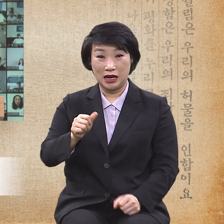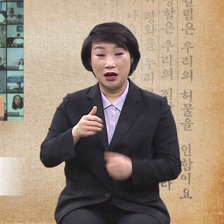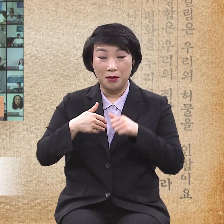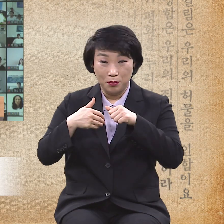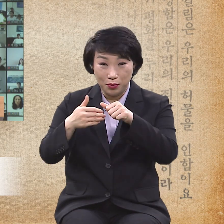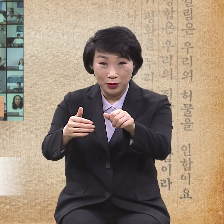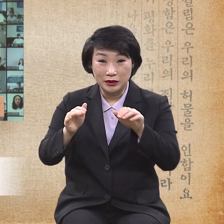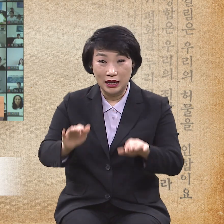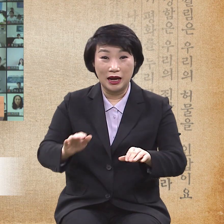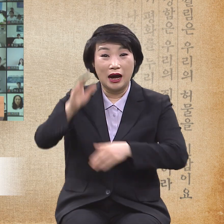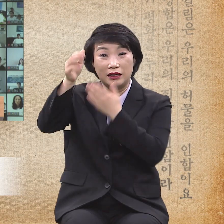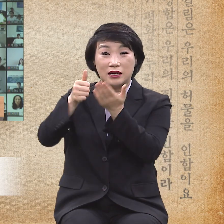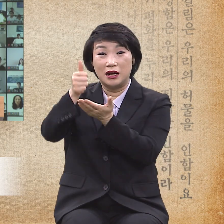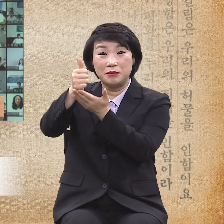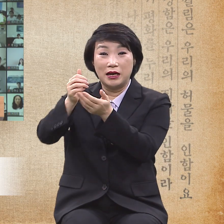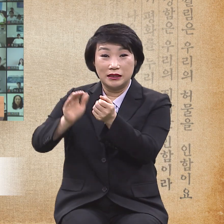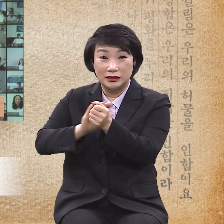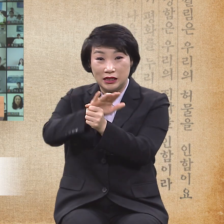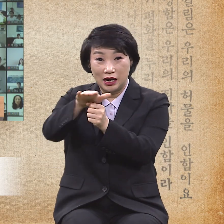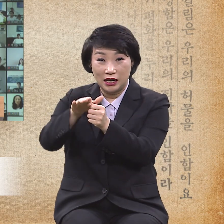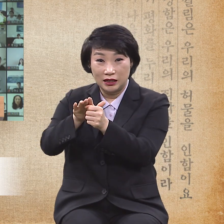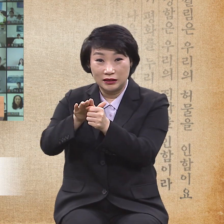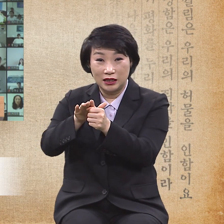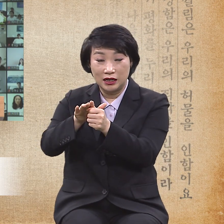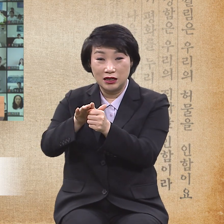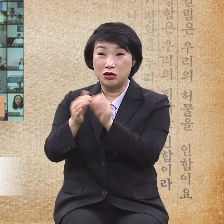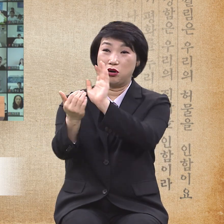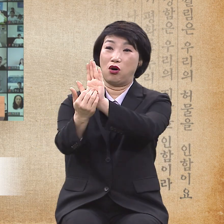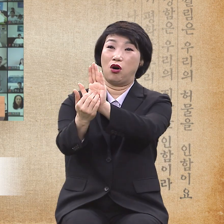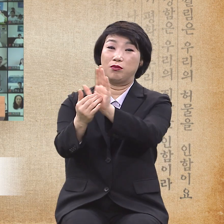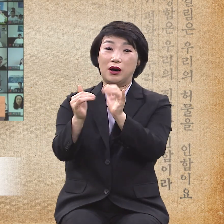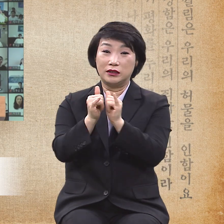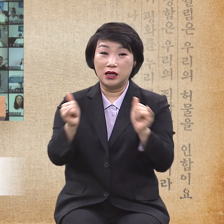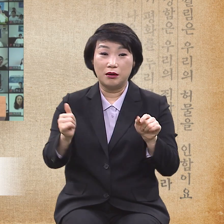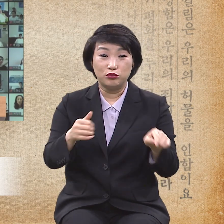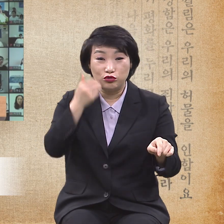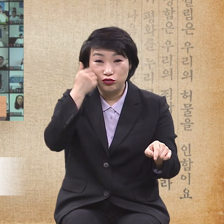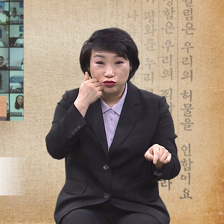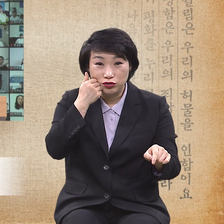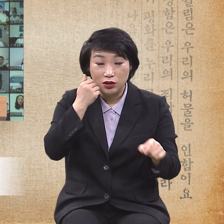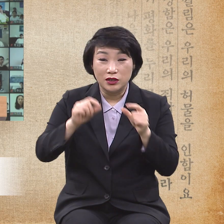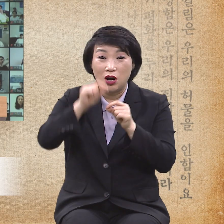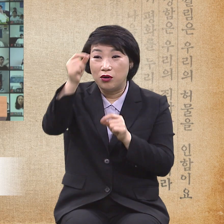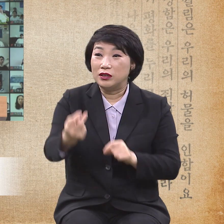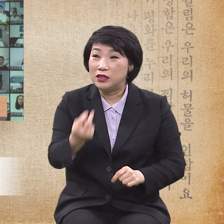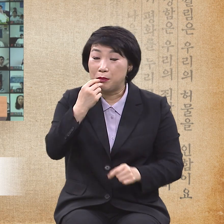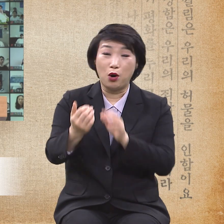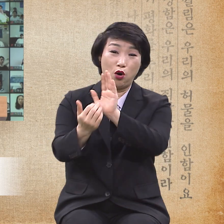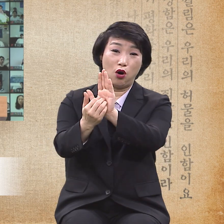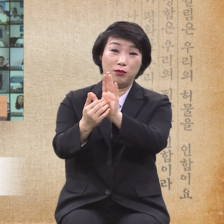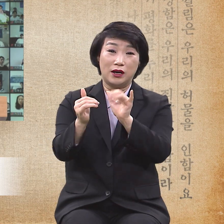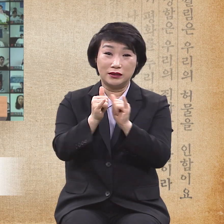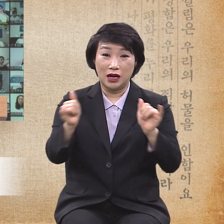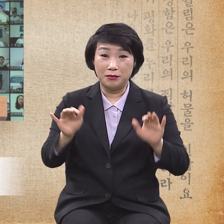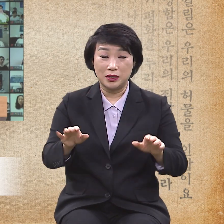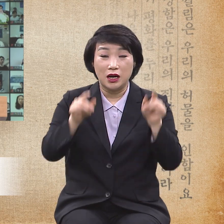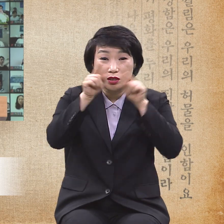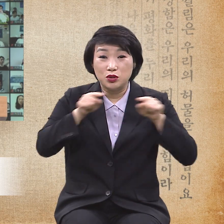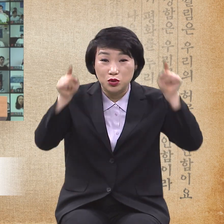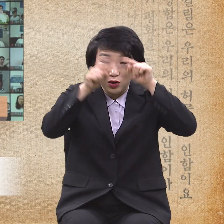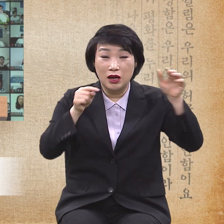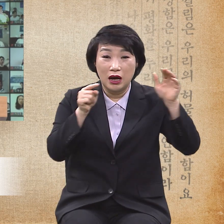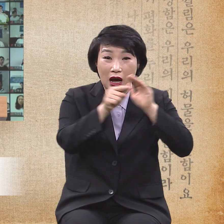주신 하나님의 사랑을 거부하는 자는 영생을 거부하는 자요,